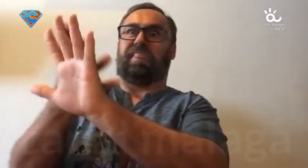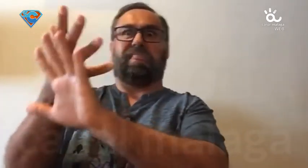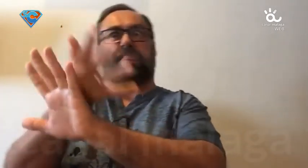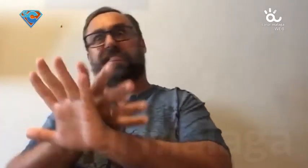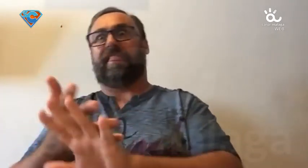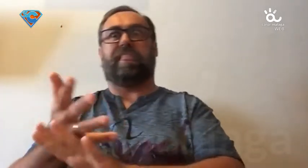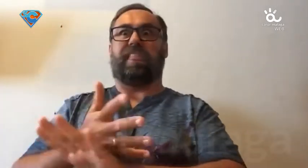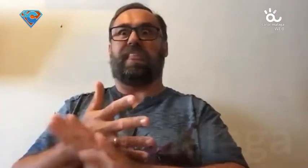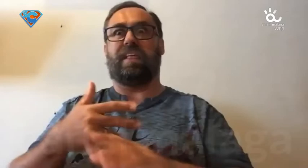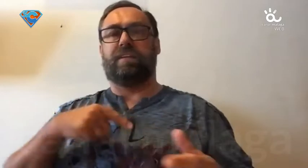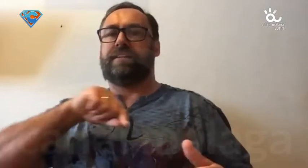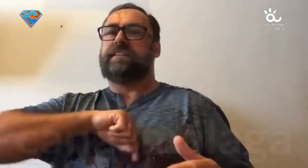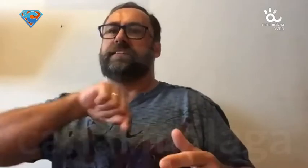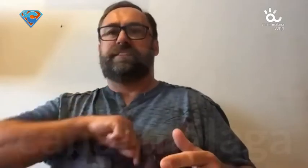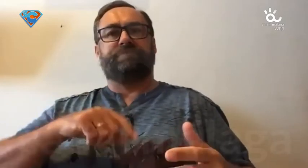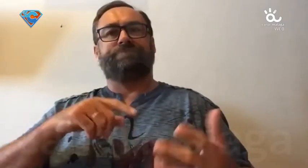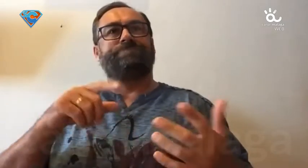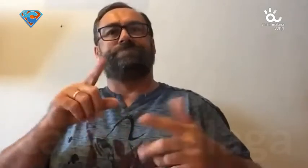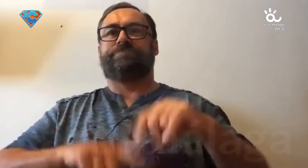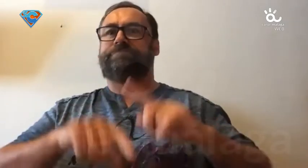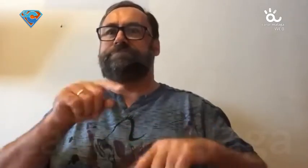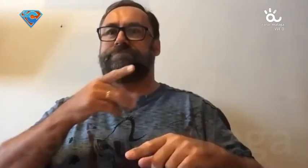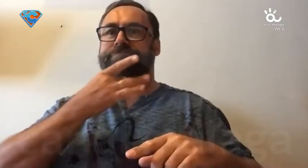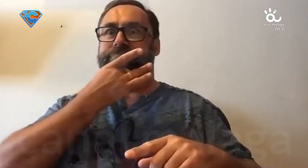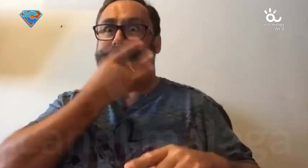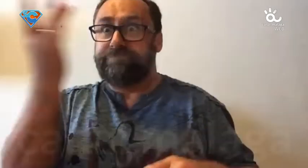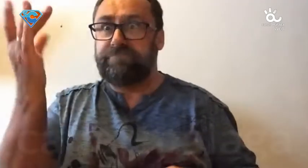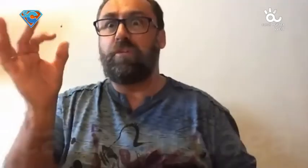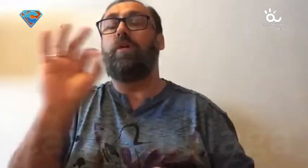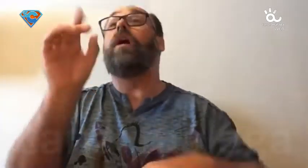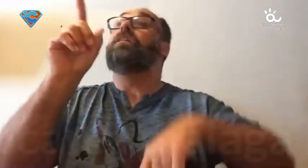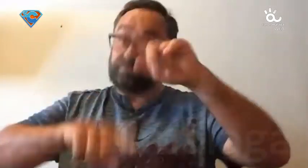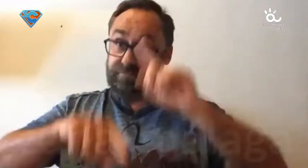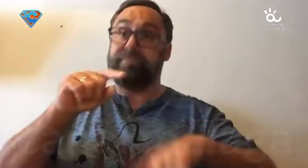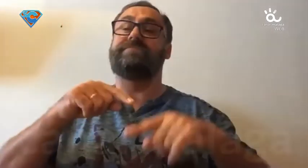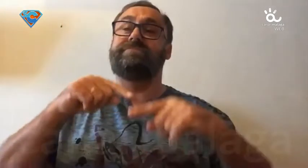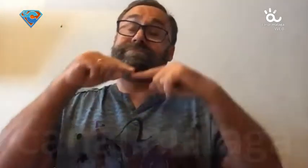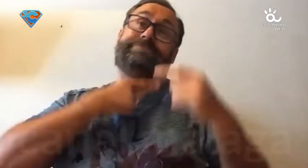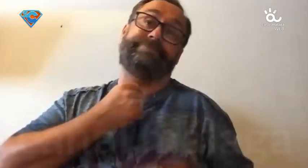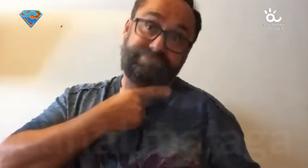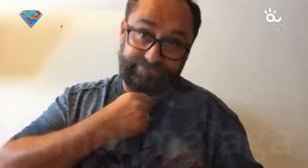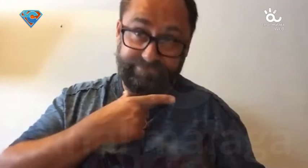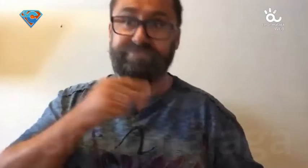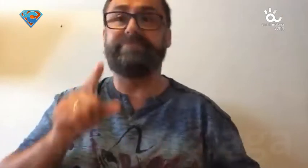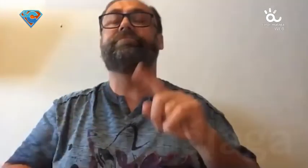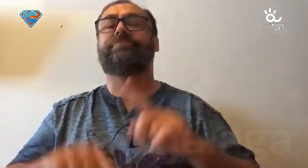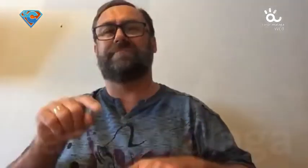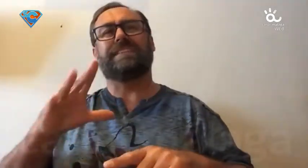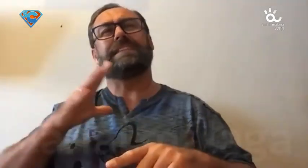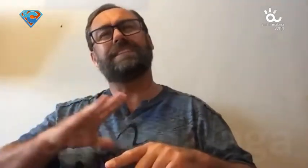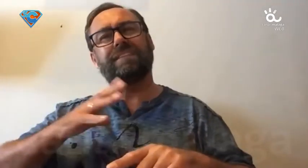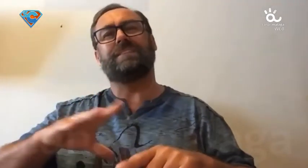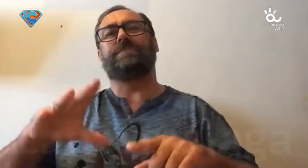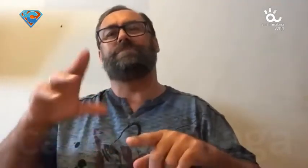lengua, no ponerse de pronto sin parámetros ninguno como colocan la mano. Muchas veces, a veces por